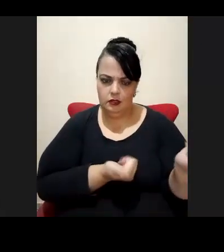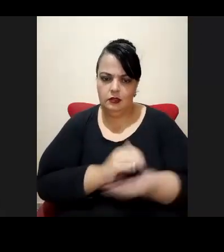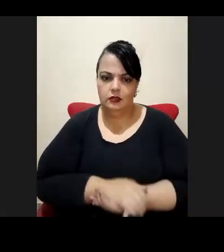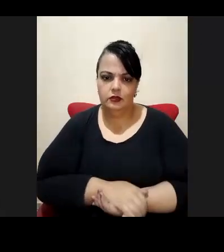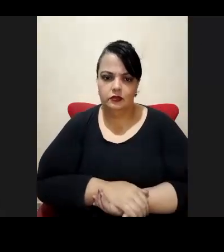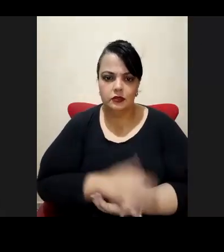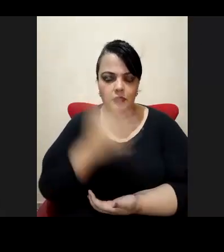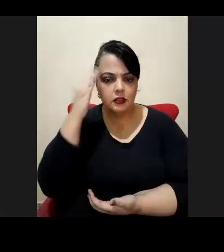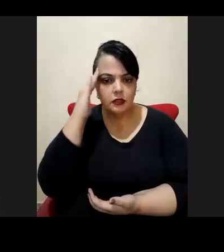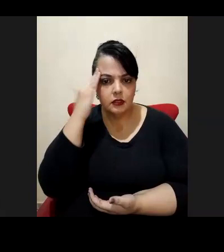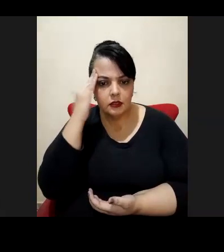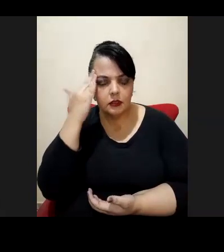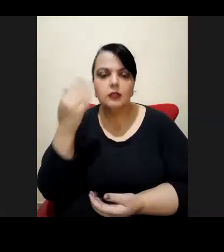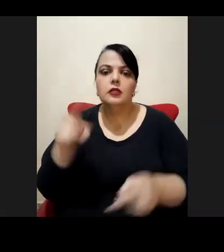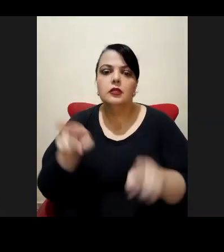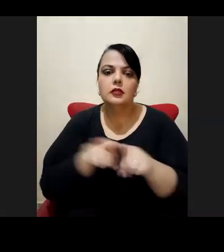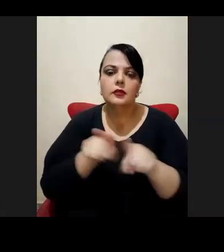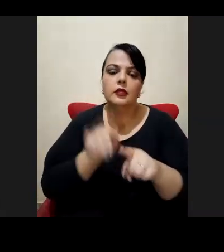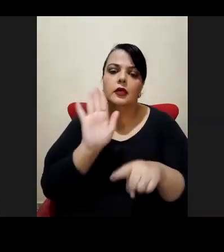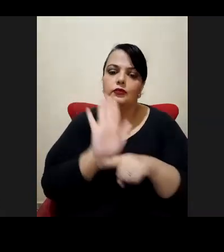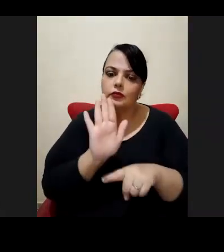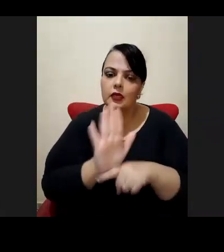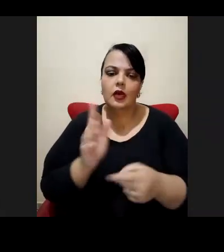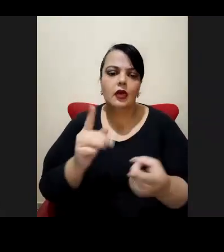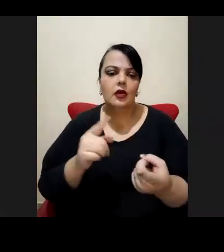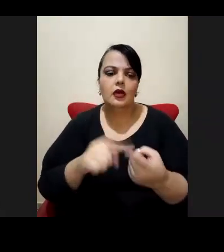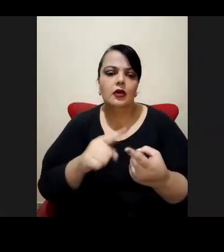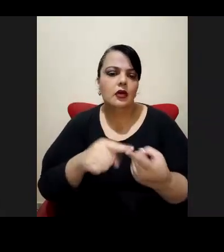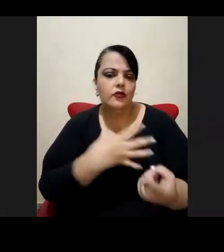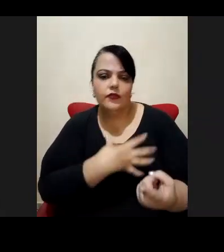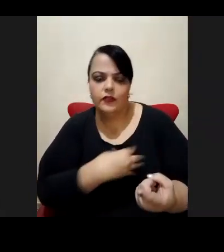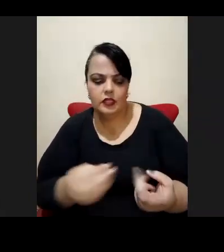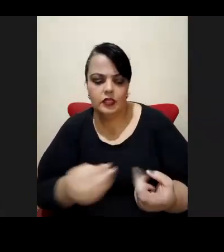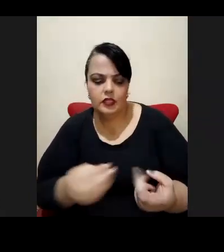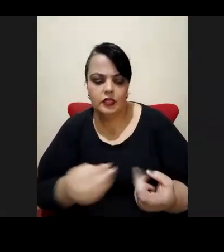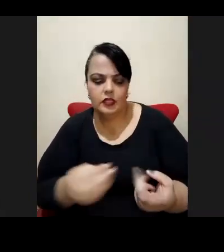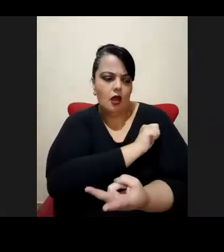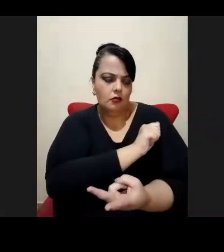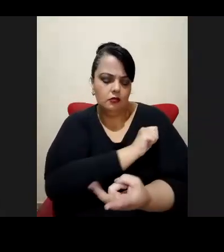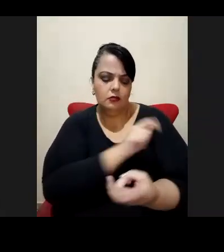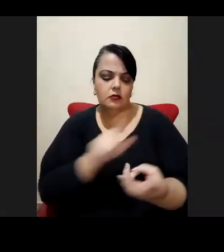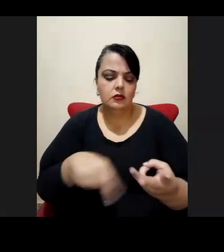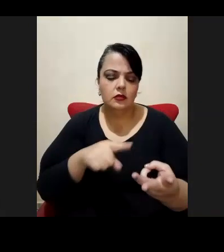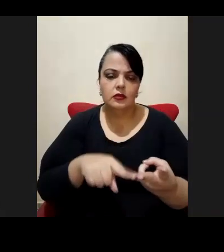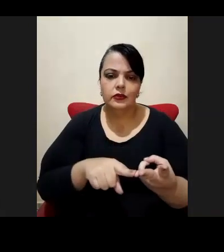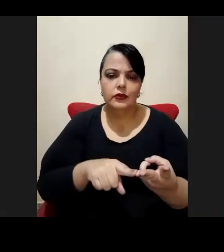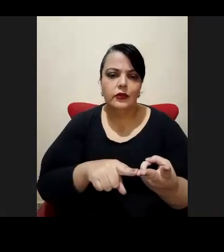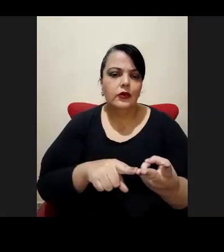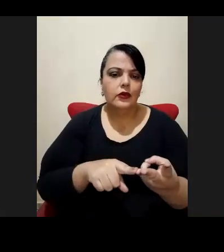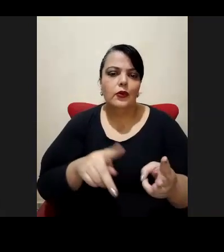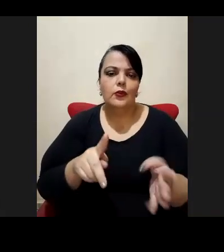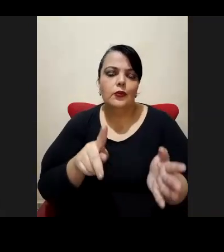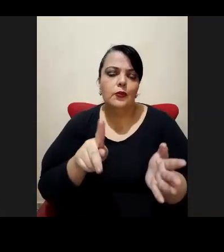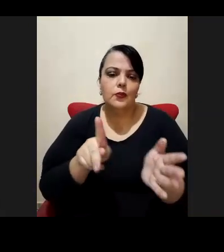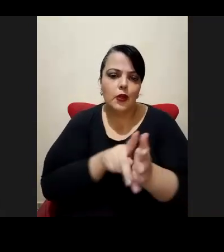entendê-la e ajudar os nossos filhos, os nossos alunos, os nossos pacientes, né, os